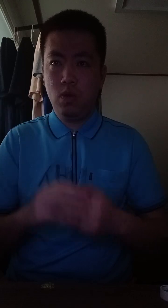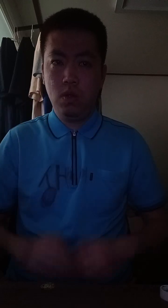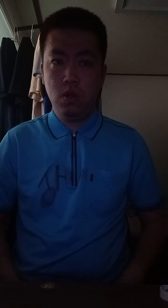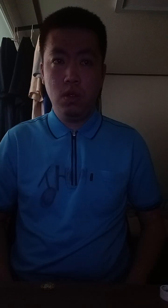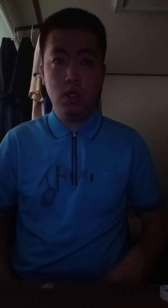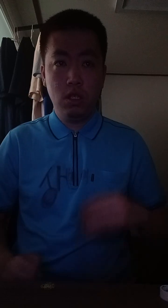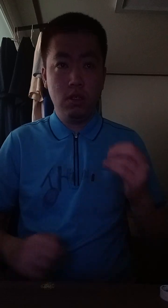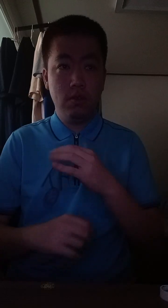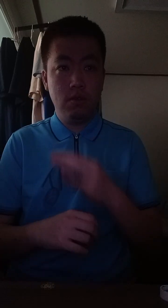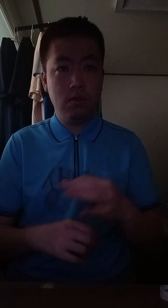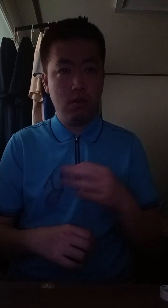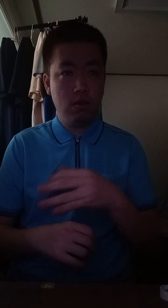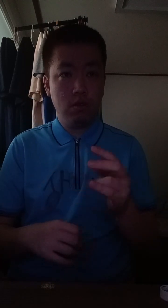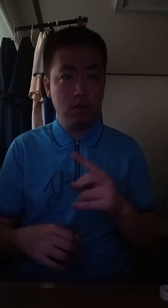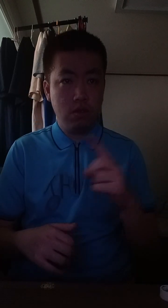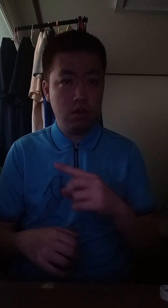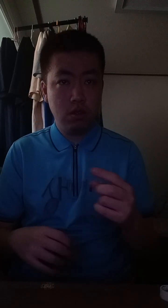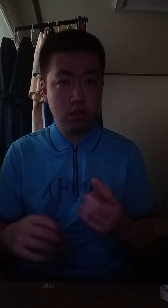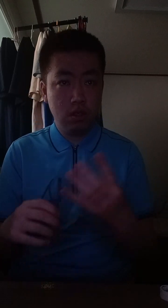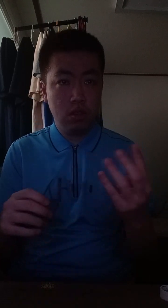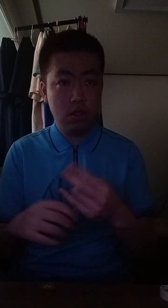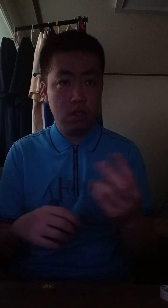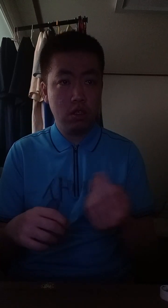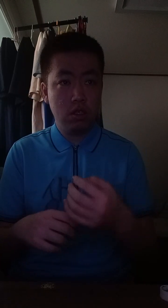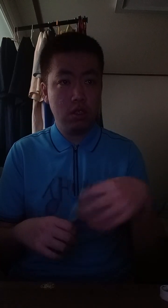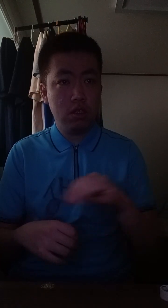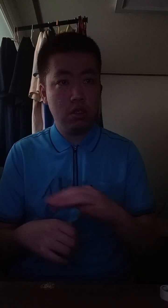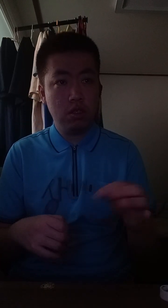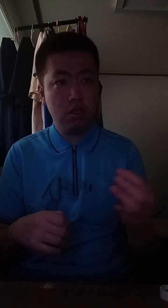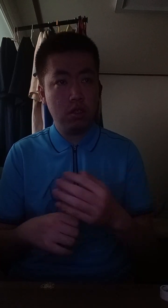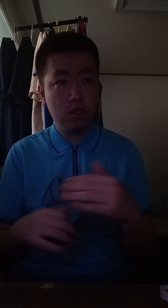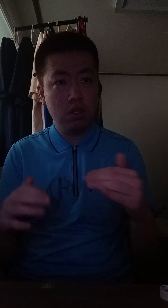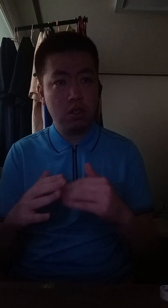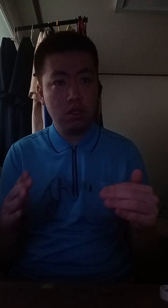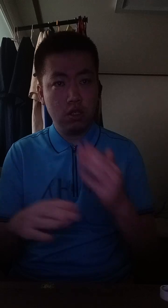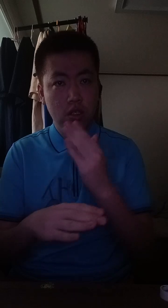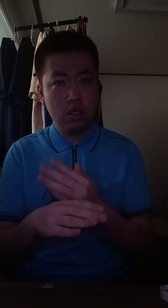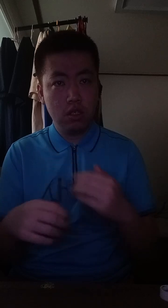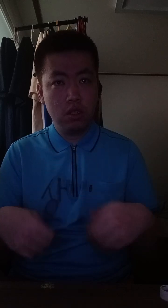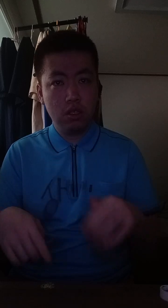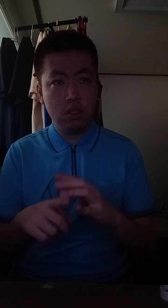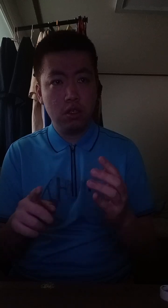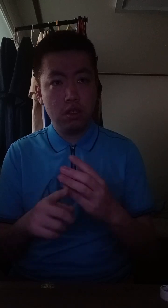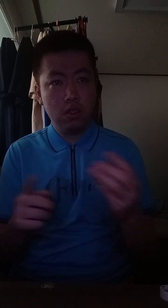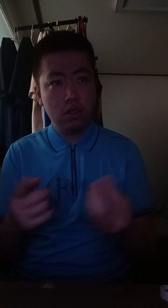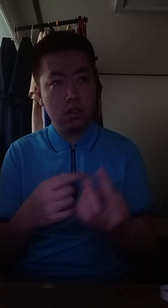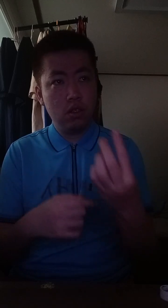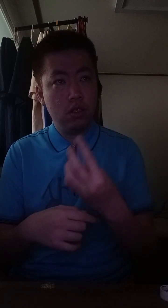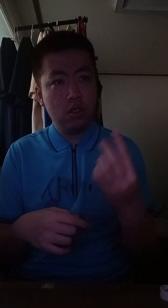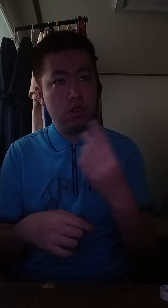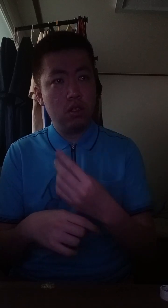부산교통공사 측은 사고 1시간여 만인 4시 반쯤 지하철 전 구간 운행을 재개했으며 정확한 사고 경위를 조사하고 있다고